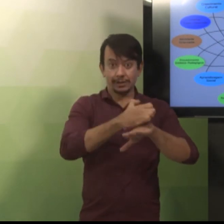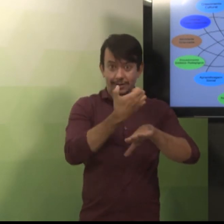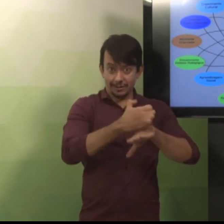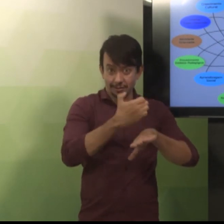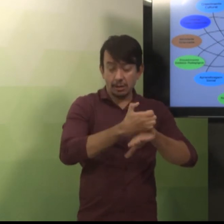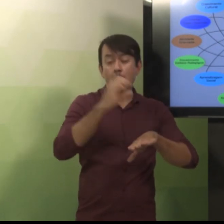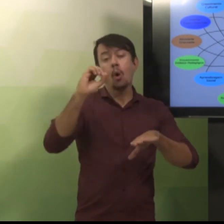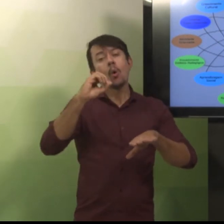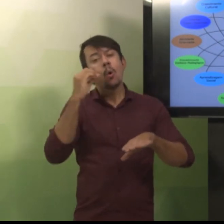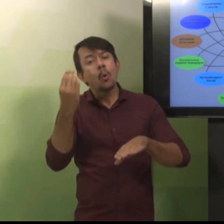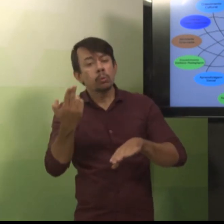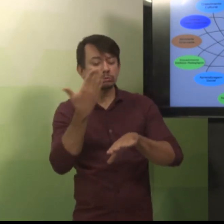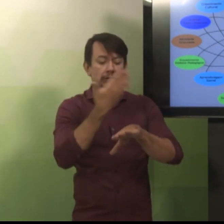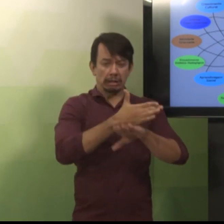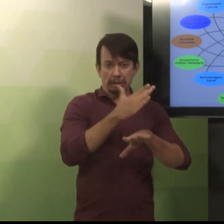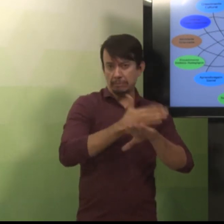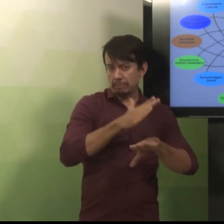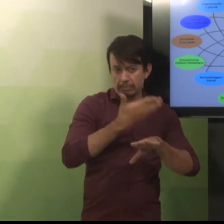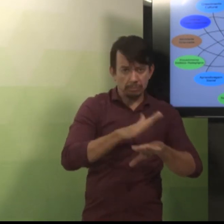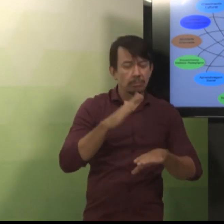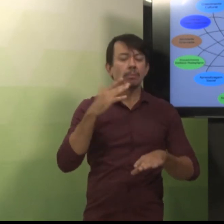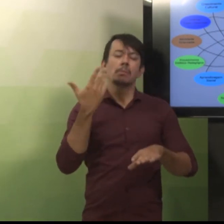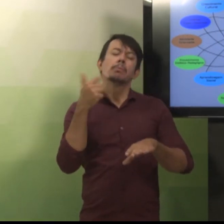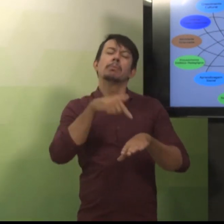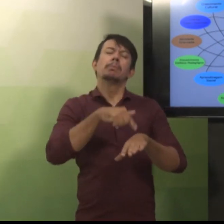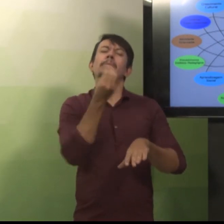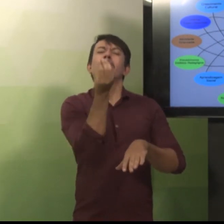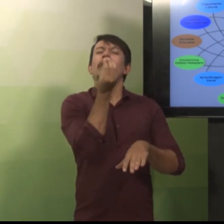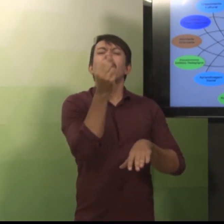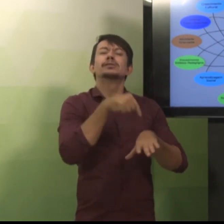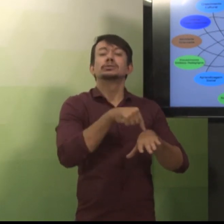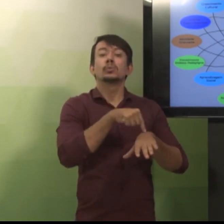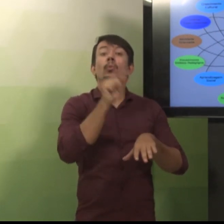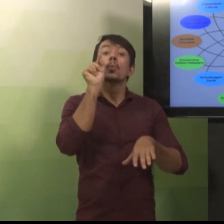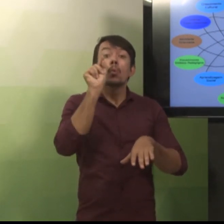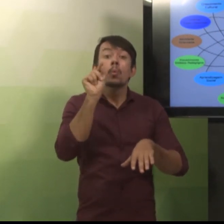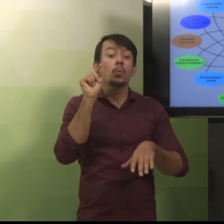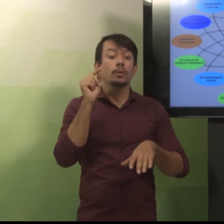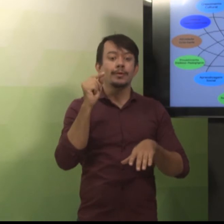sobre estágio. Este é o sinal, ou este. Mas para que estágio?